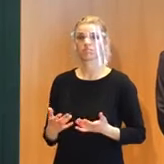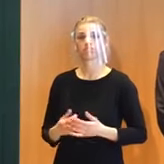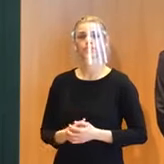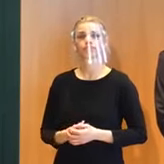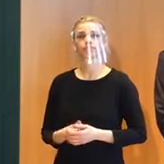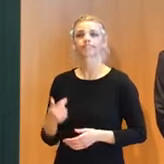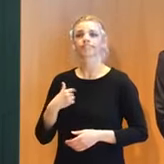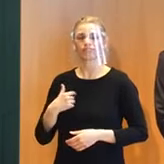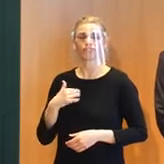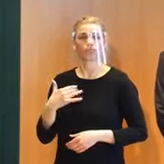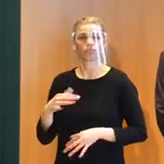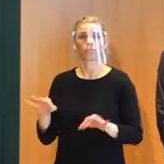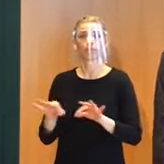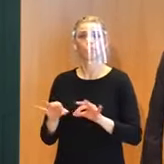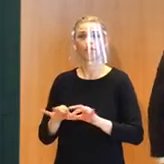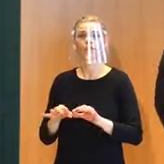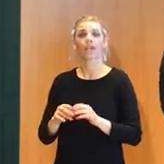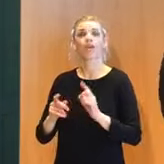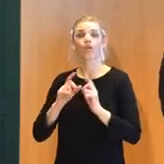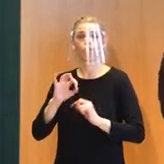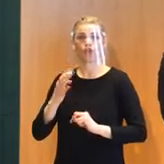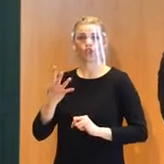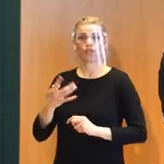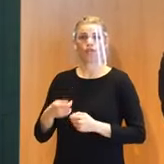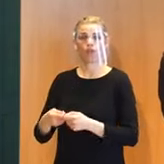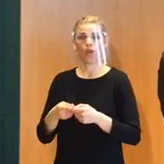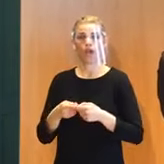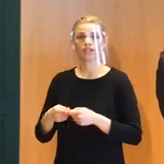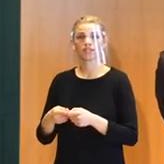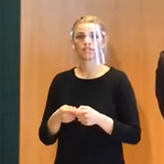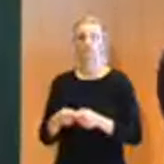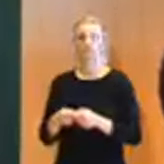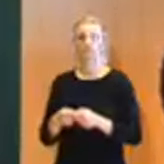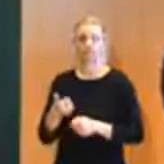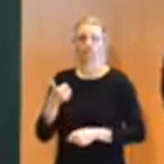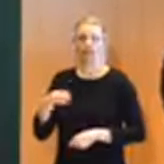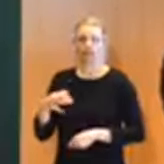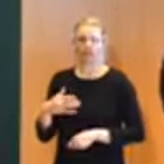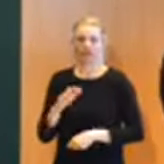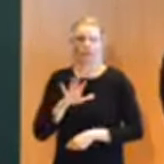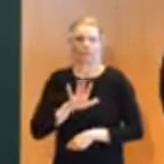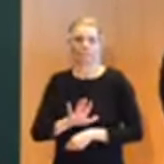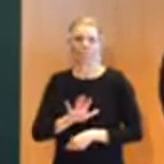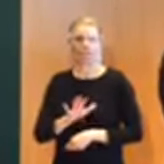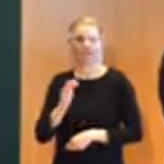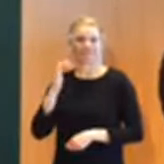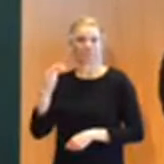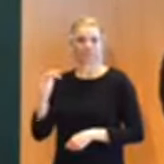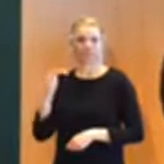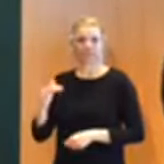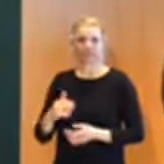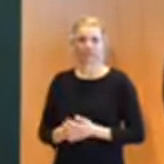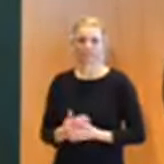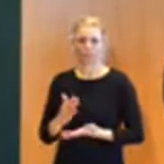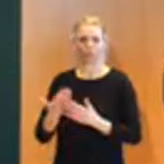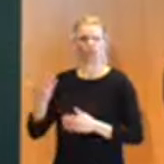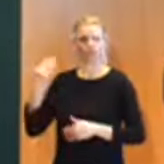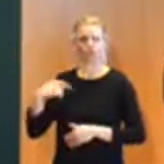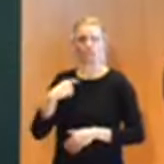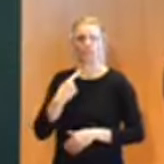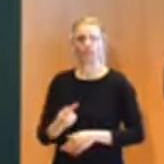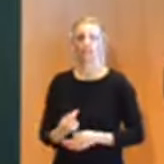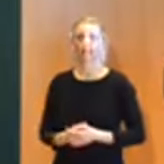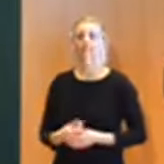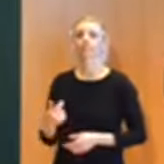My sme pripravení rokovať o štvorkoalícii, bo to jediné dáva zmysel, ako som sa už dávnejšie vyjadril.